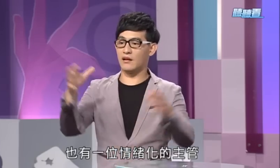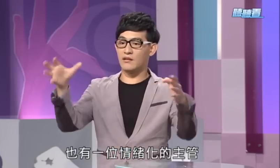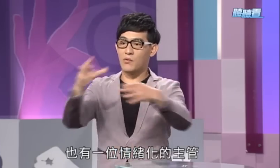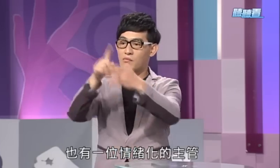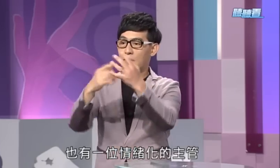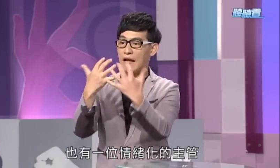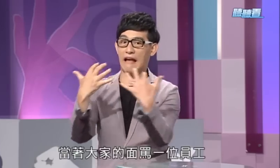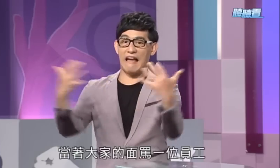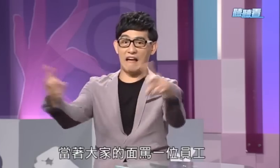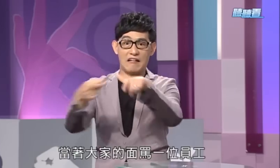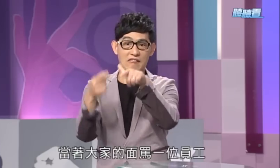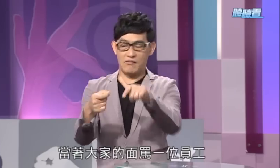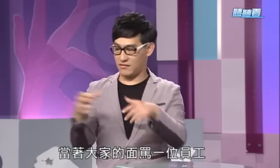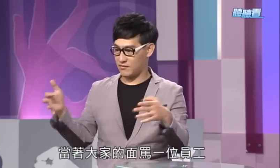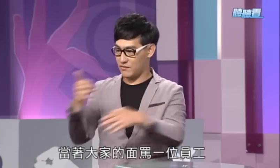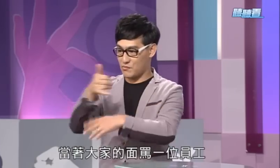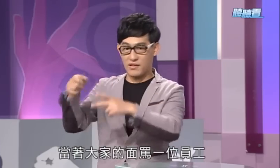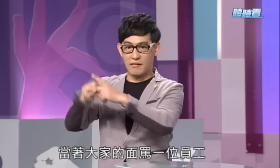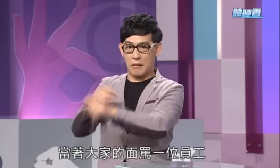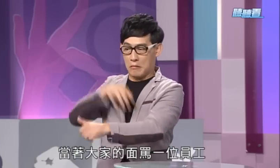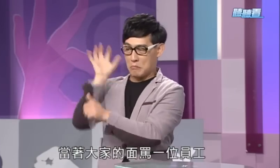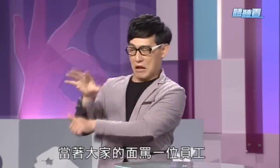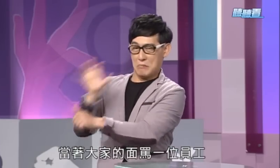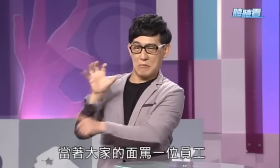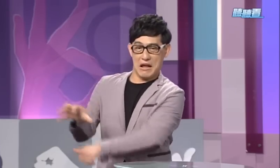管，当着大家的面骂一位员工哎。